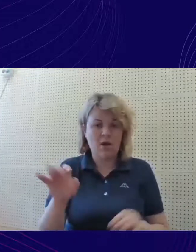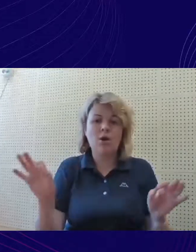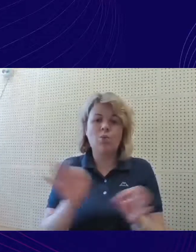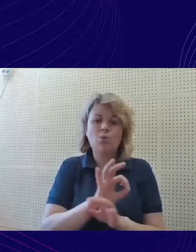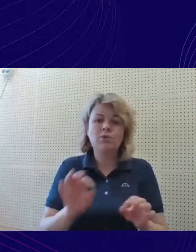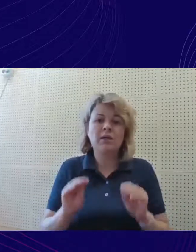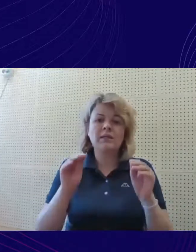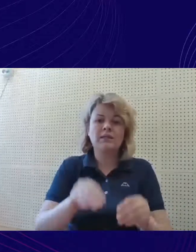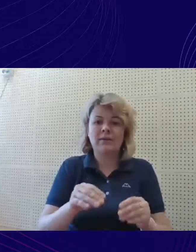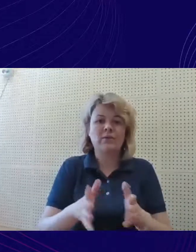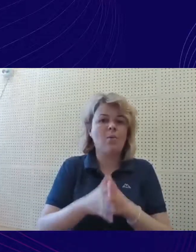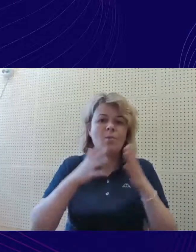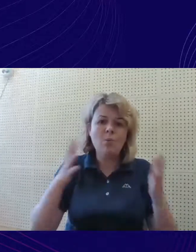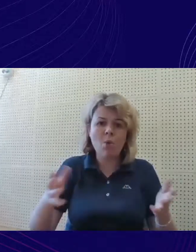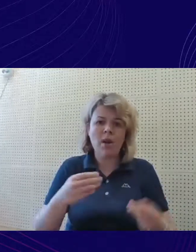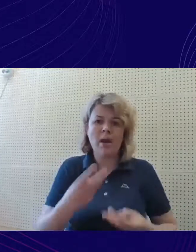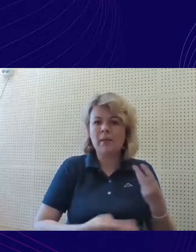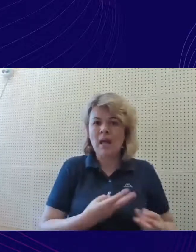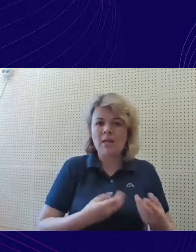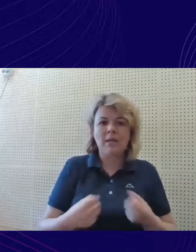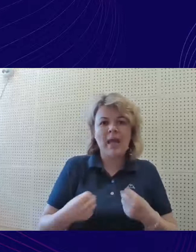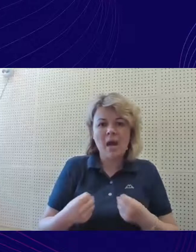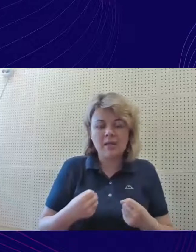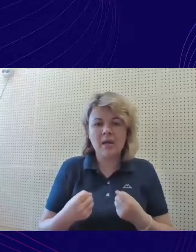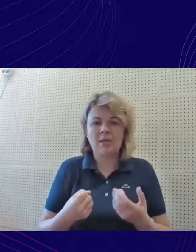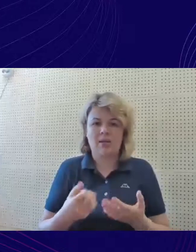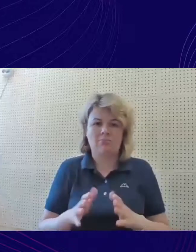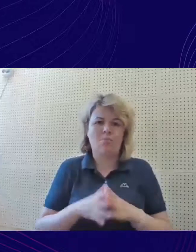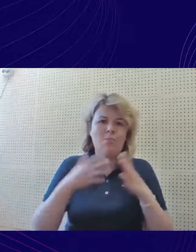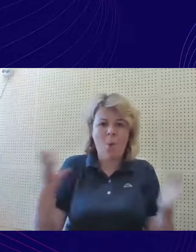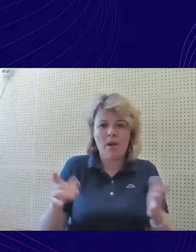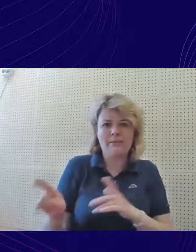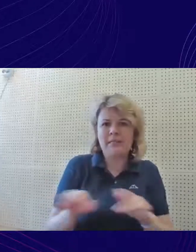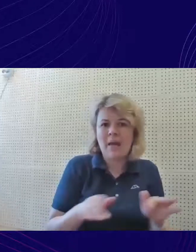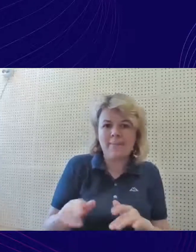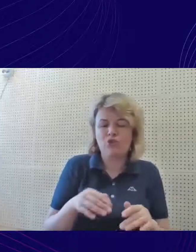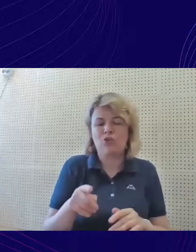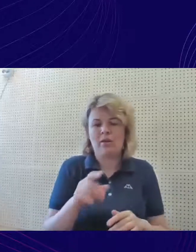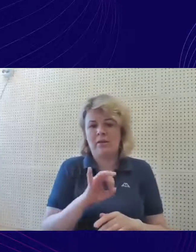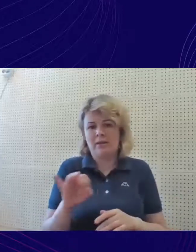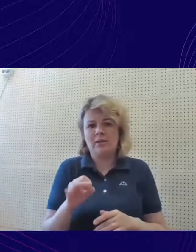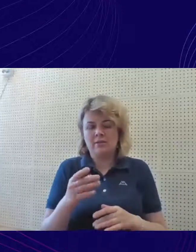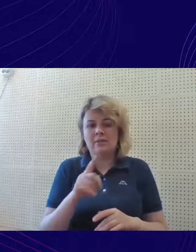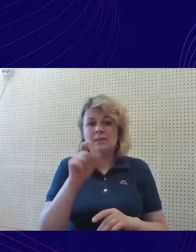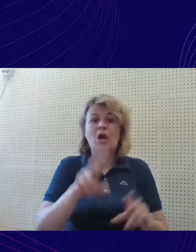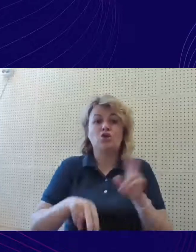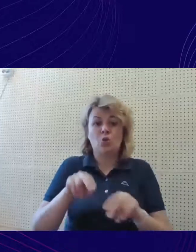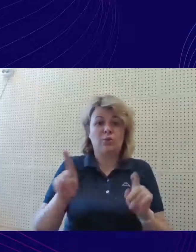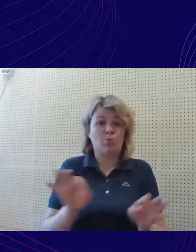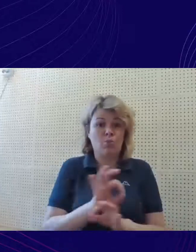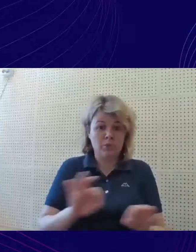более эмоционально яркая, более динамичная, и за счет музыки